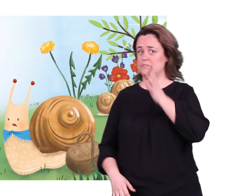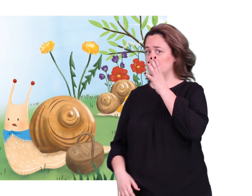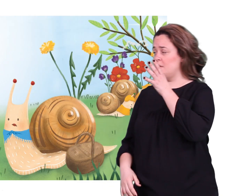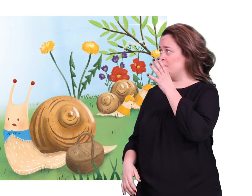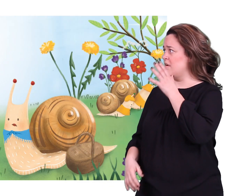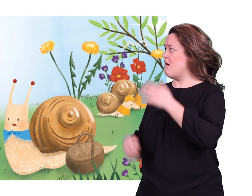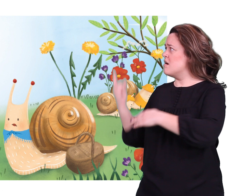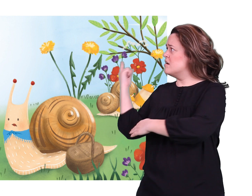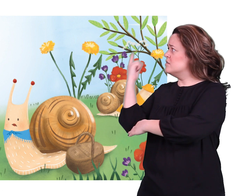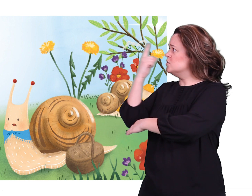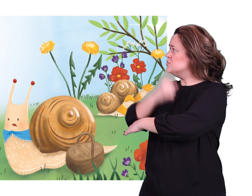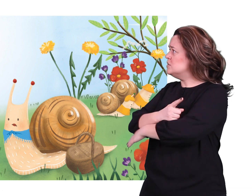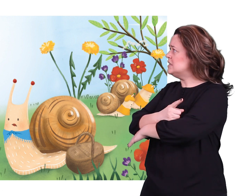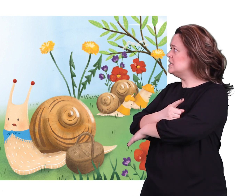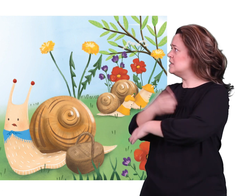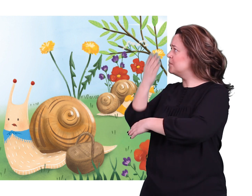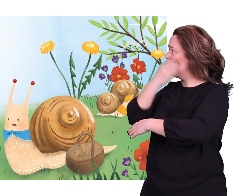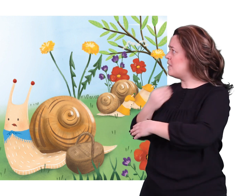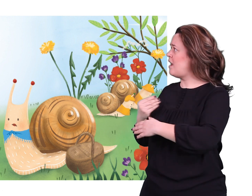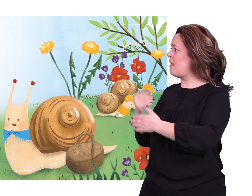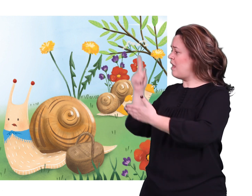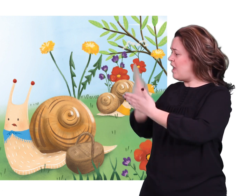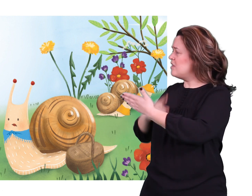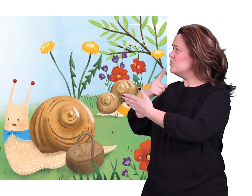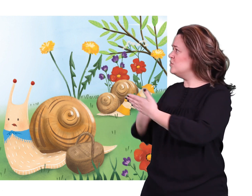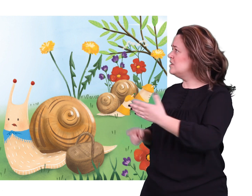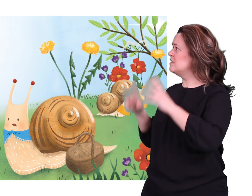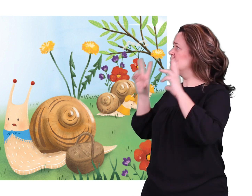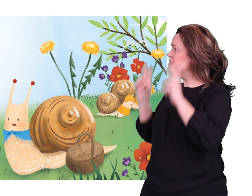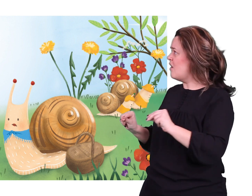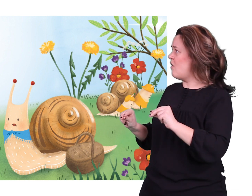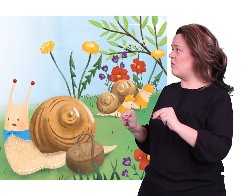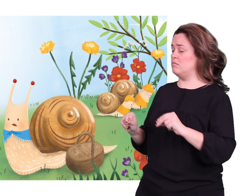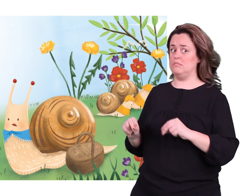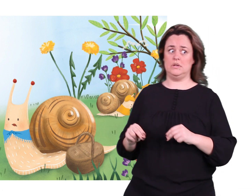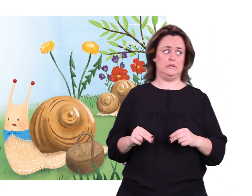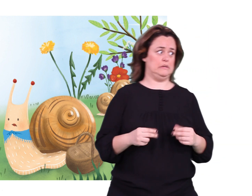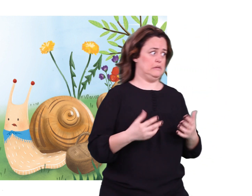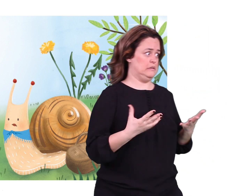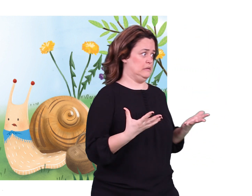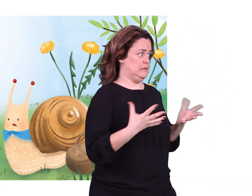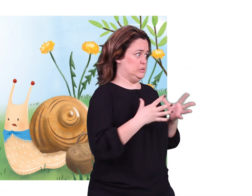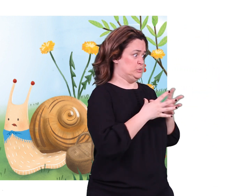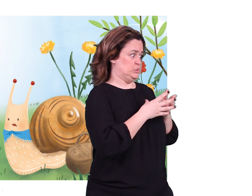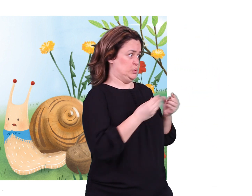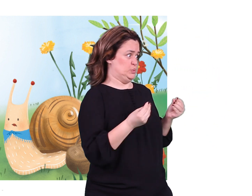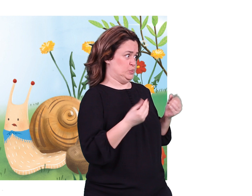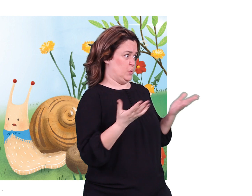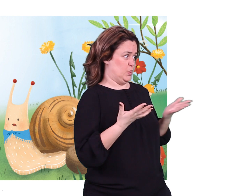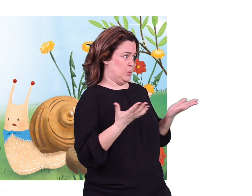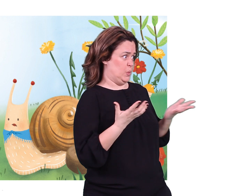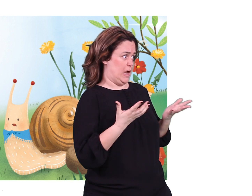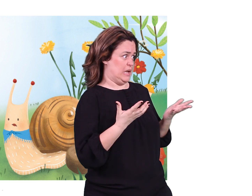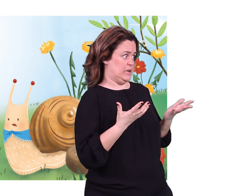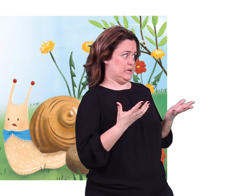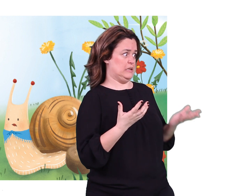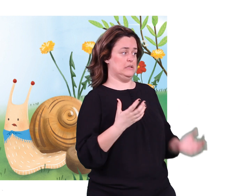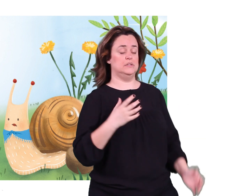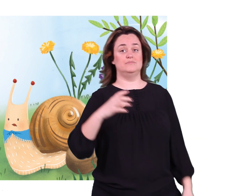Papa et maman escargot se concertent du regard. Il doit bien y avoir une solution pour que leur belle